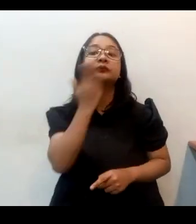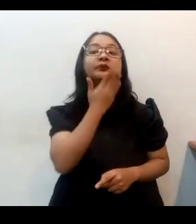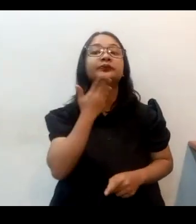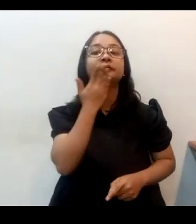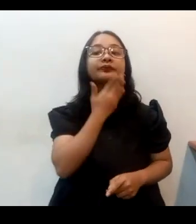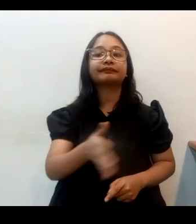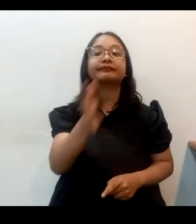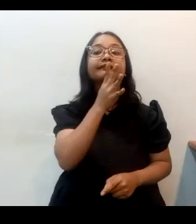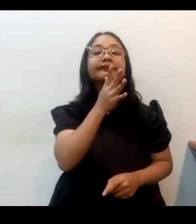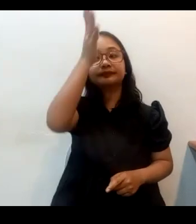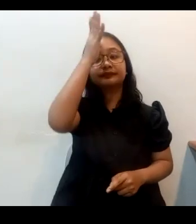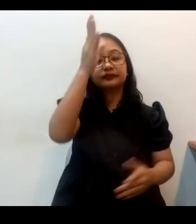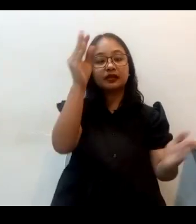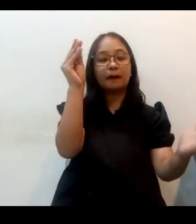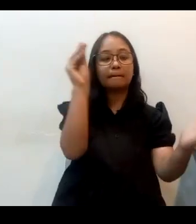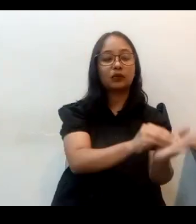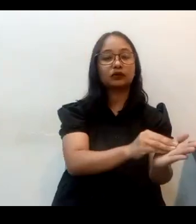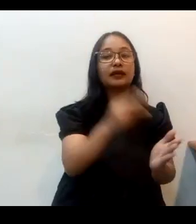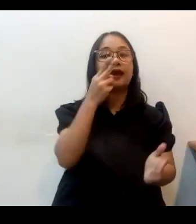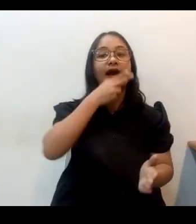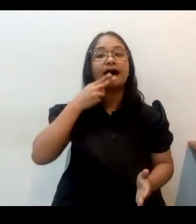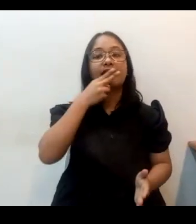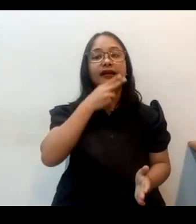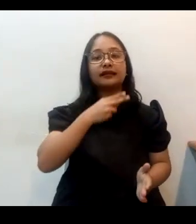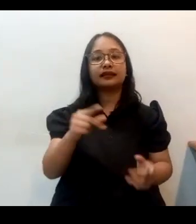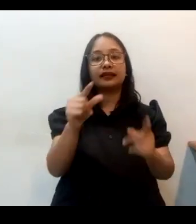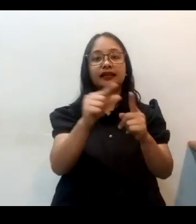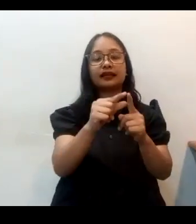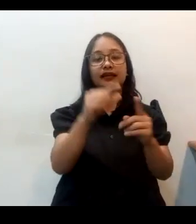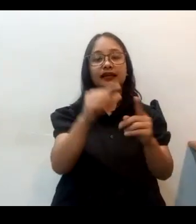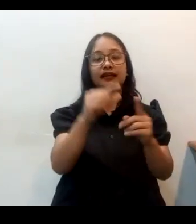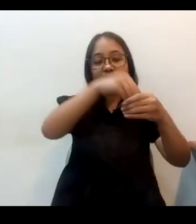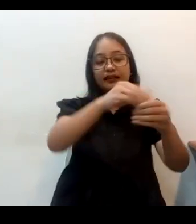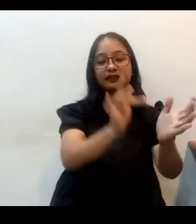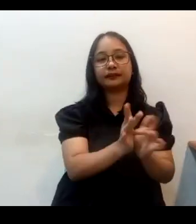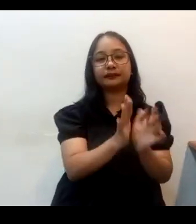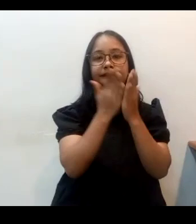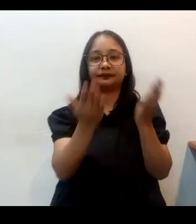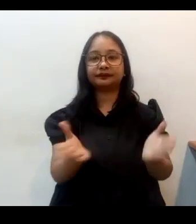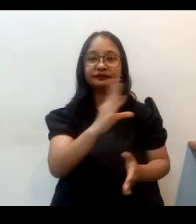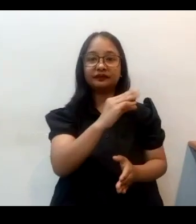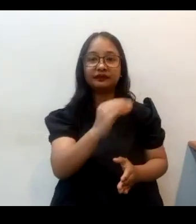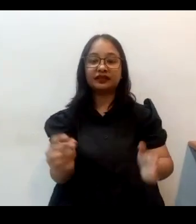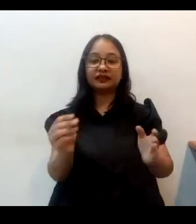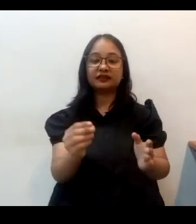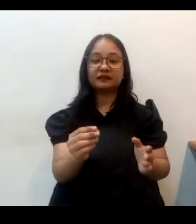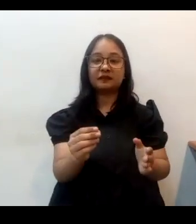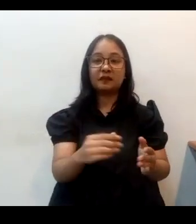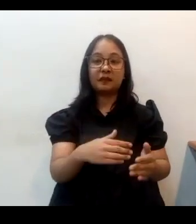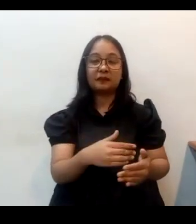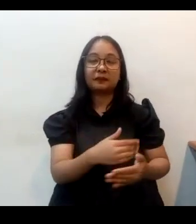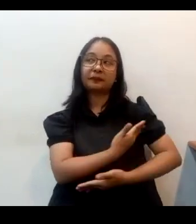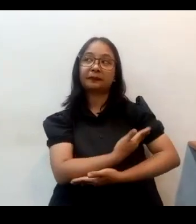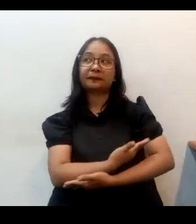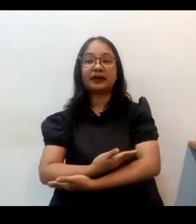yung mga magulang ay naglalagay ng honey o pulot sa salita ng Diyos. And Bible. babies lick the honey, At yung mga sanggol, dinidilaan